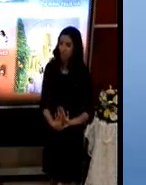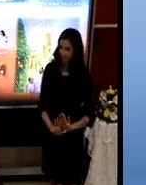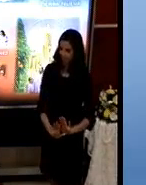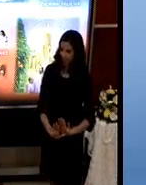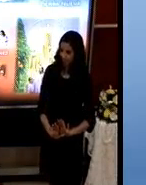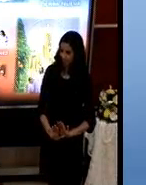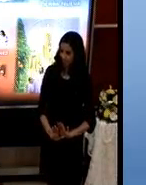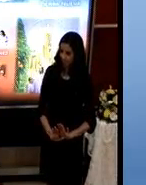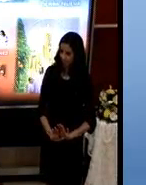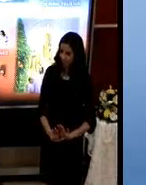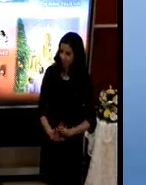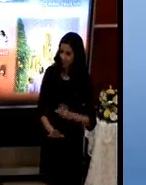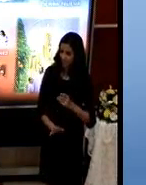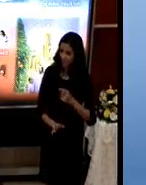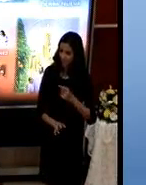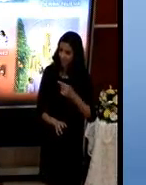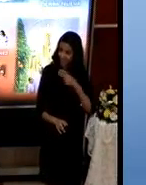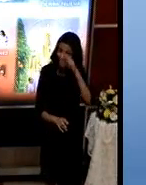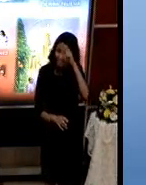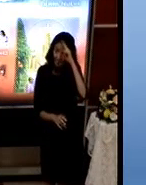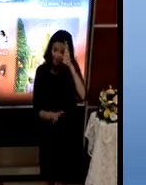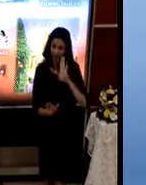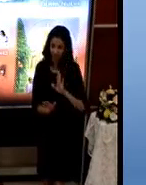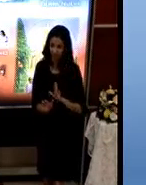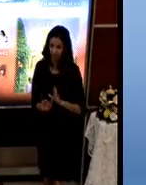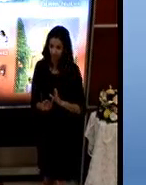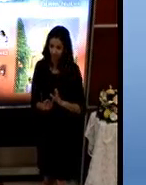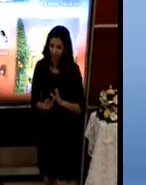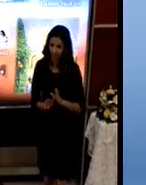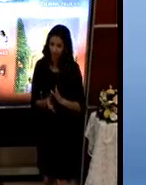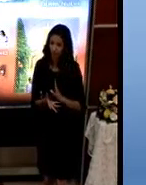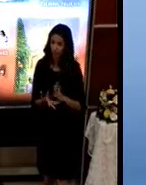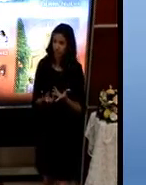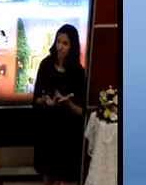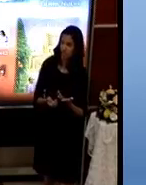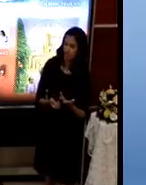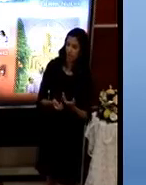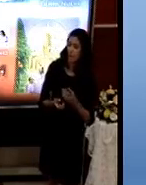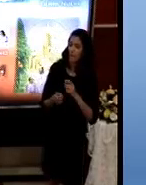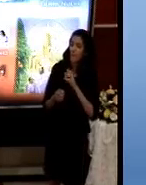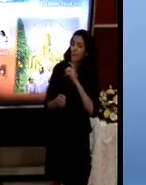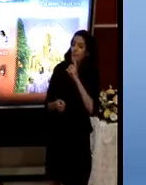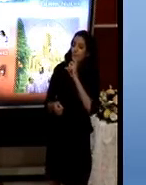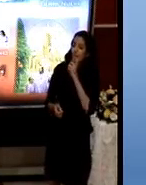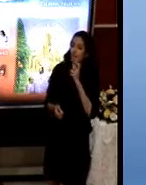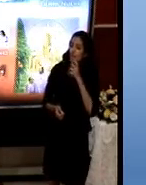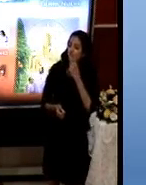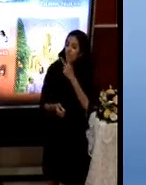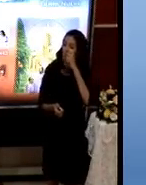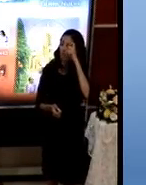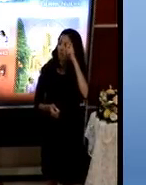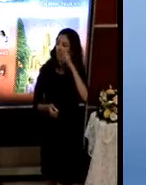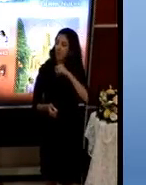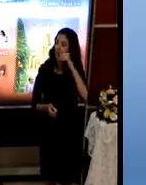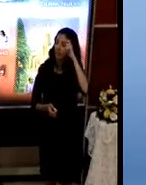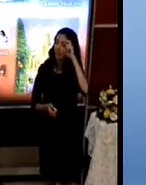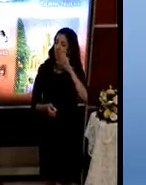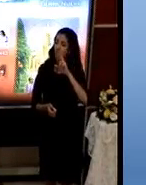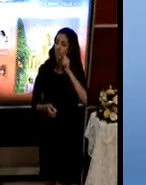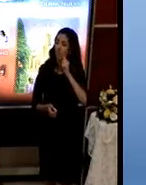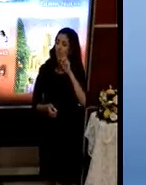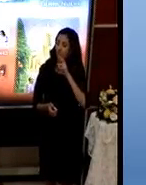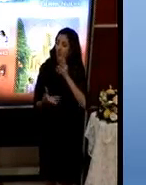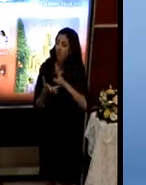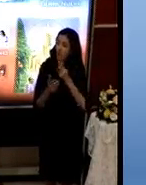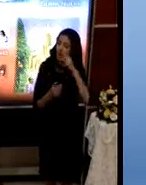venerar. En algunas otras versiones, la palabra venerar dice, tienes que honrar. Y